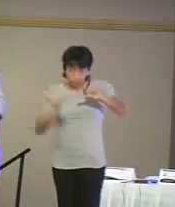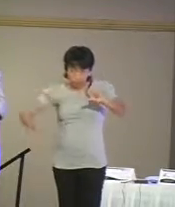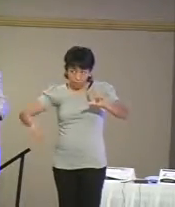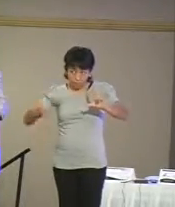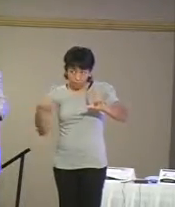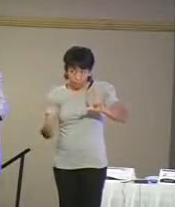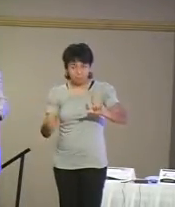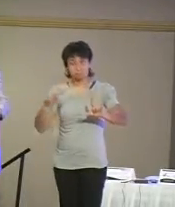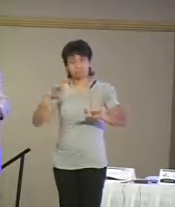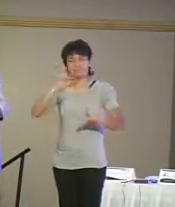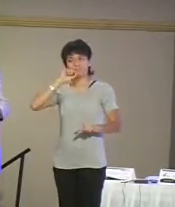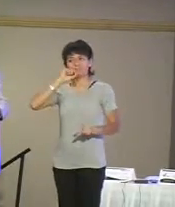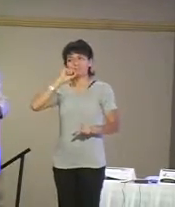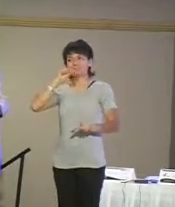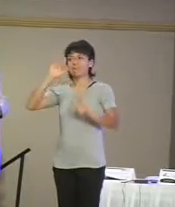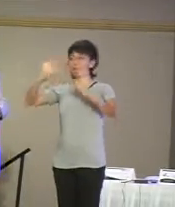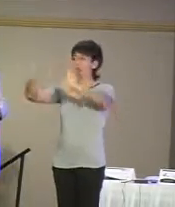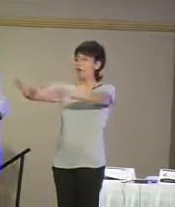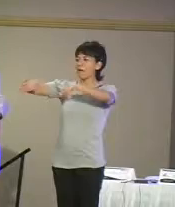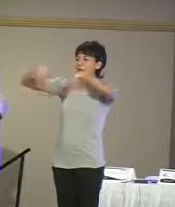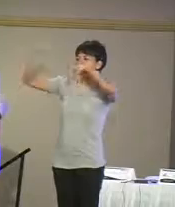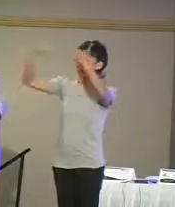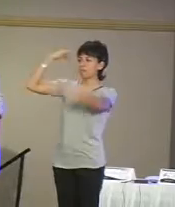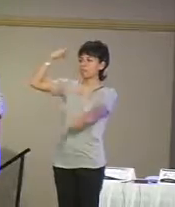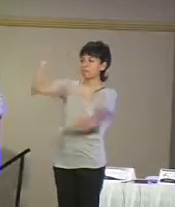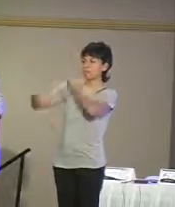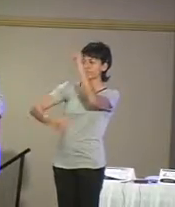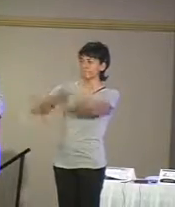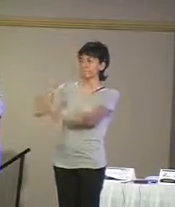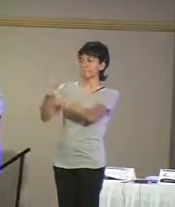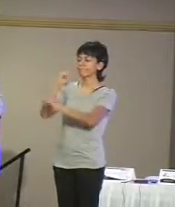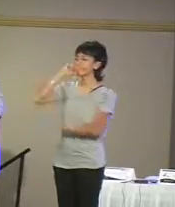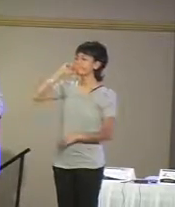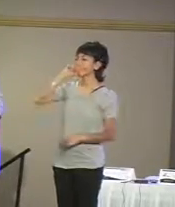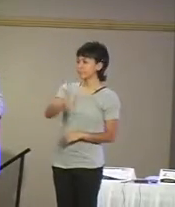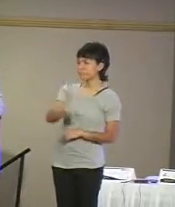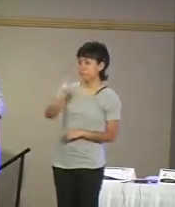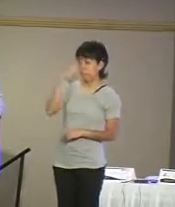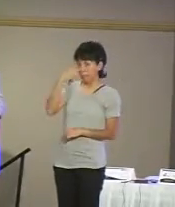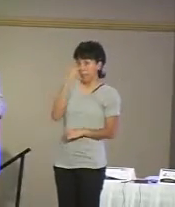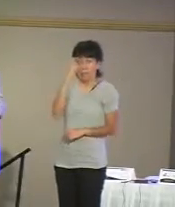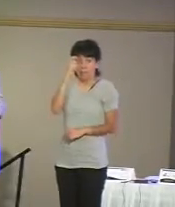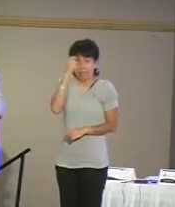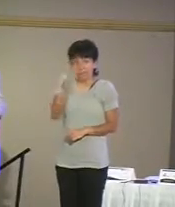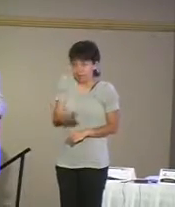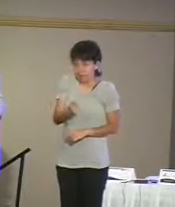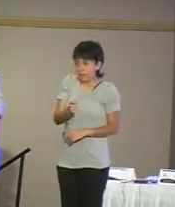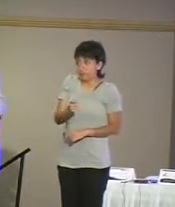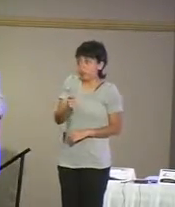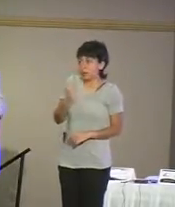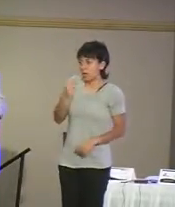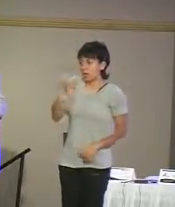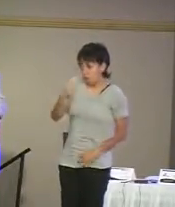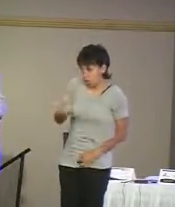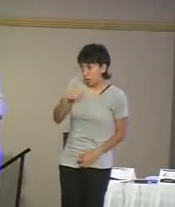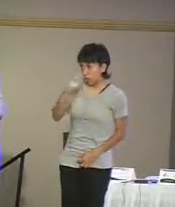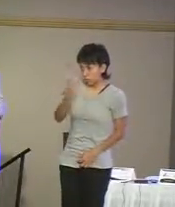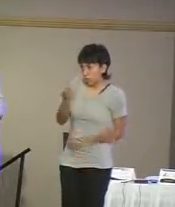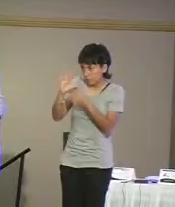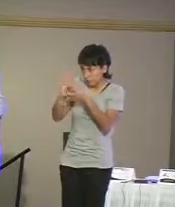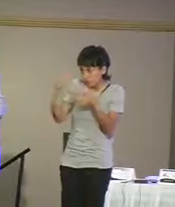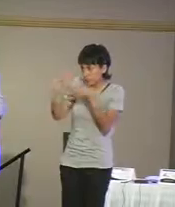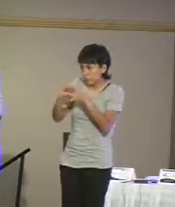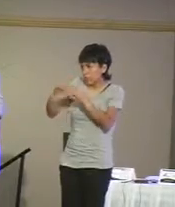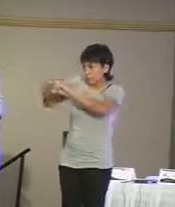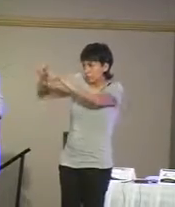para determinar o ubicar a nuestros conferencistas que estamos en el tenor internacional